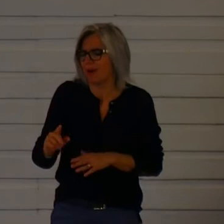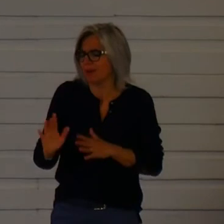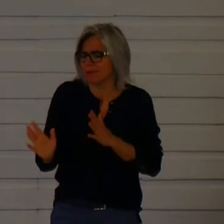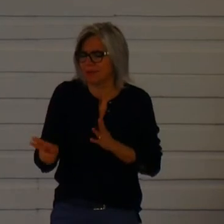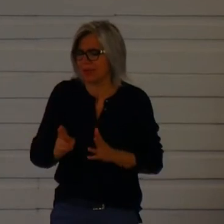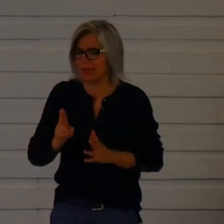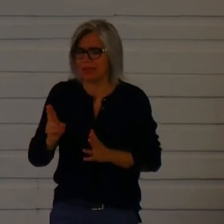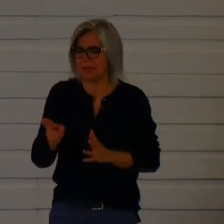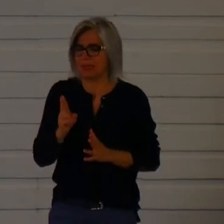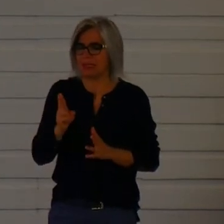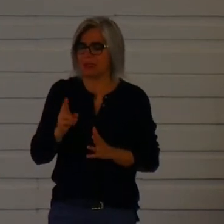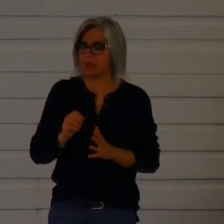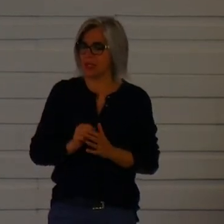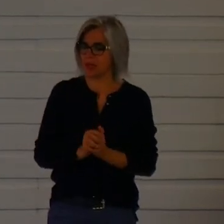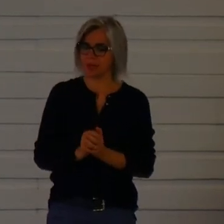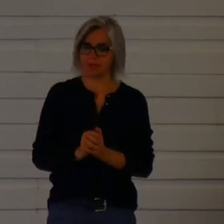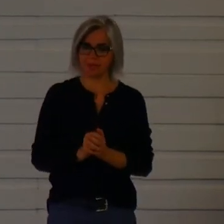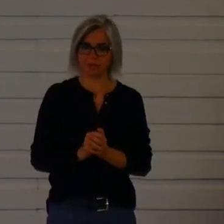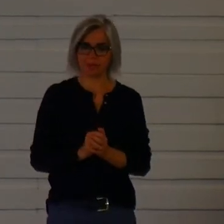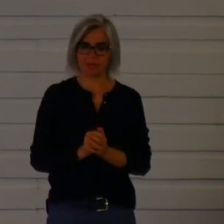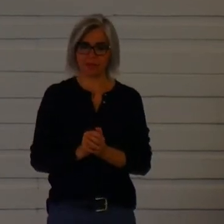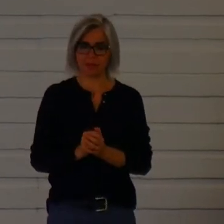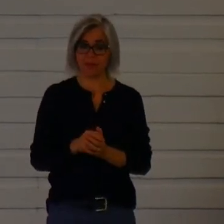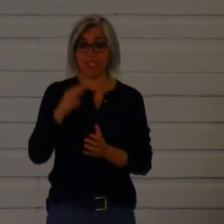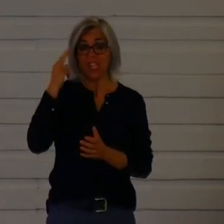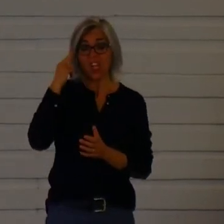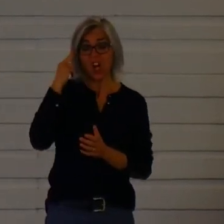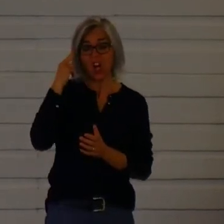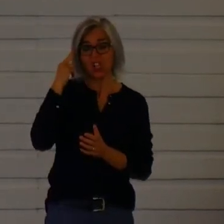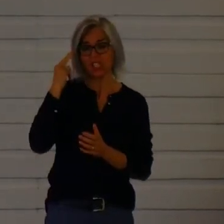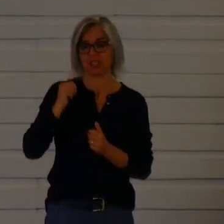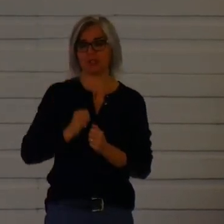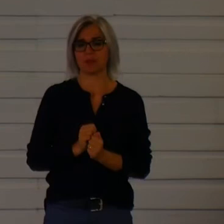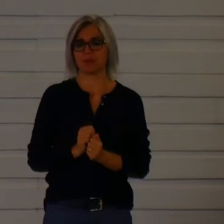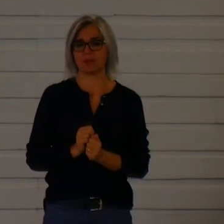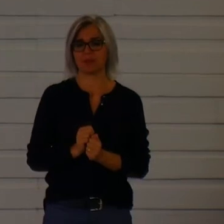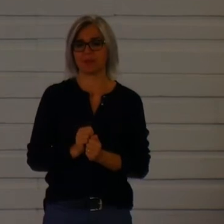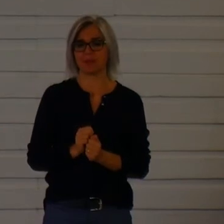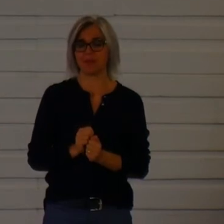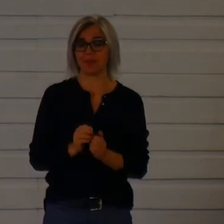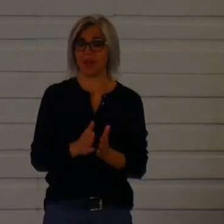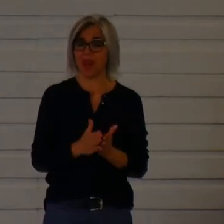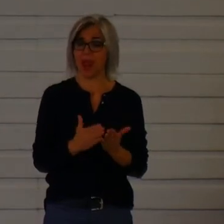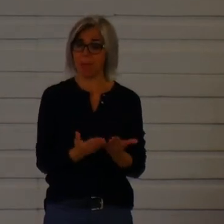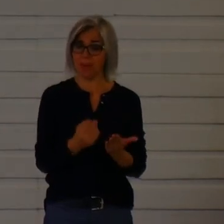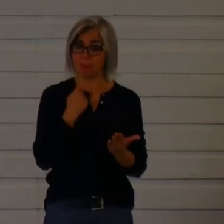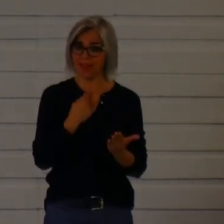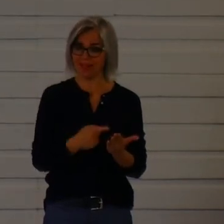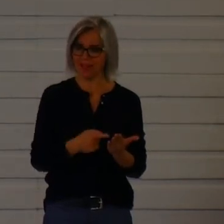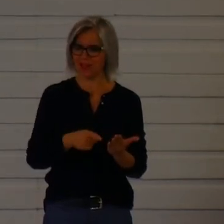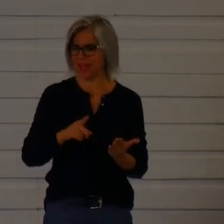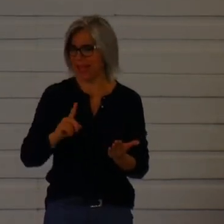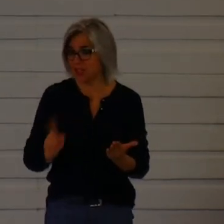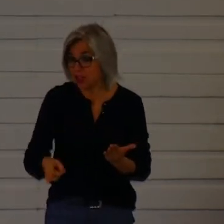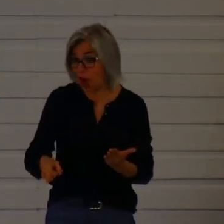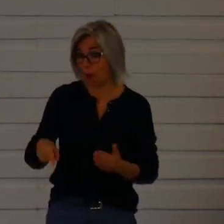non ci prendiamo? Anche questo, ricordati. E dice la Scrittura che in tutto questo Giobbe non peccò